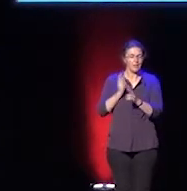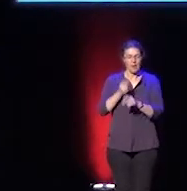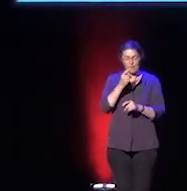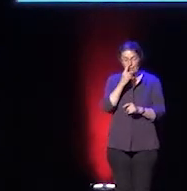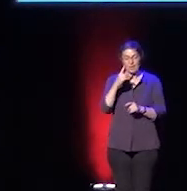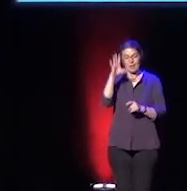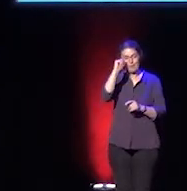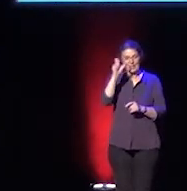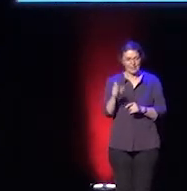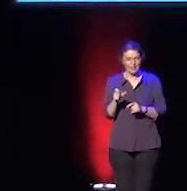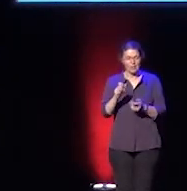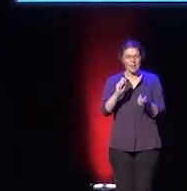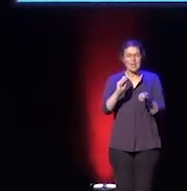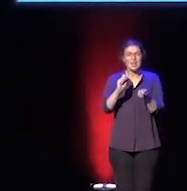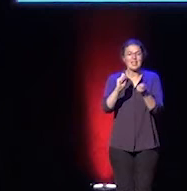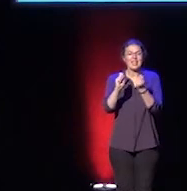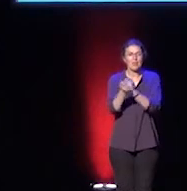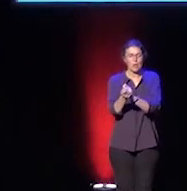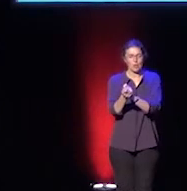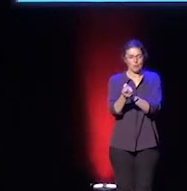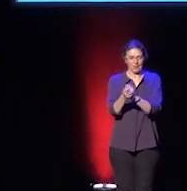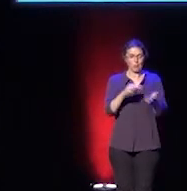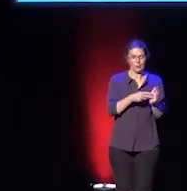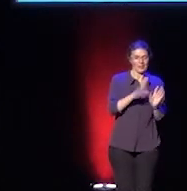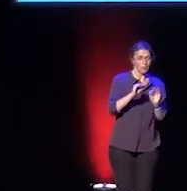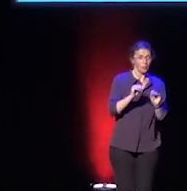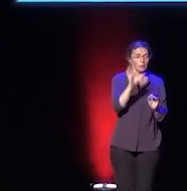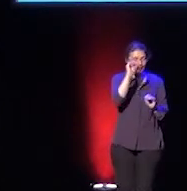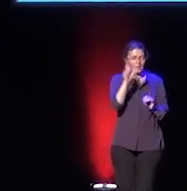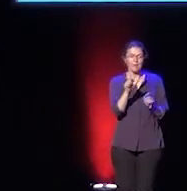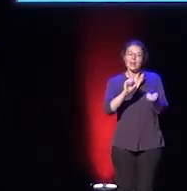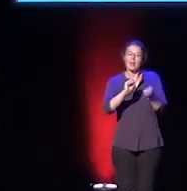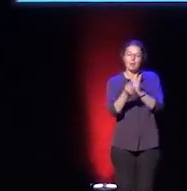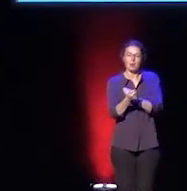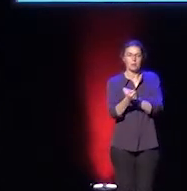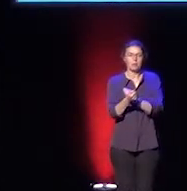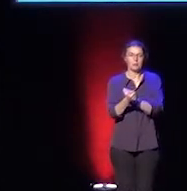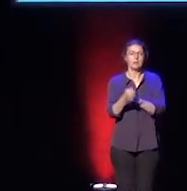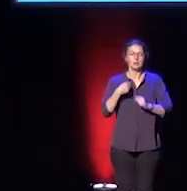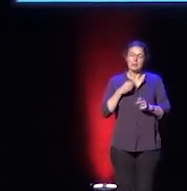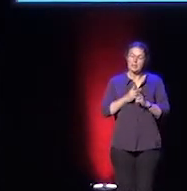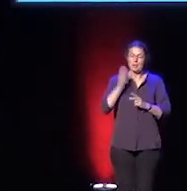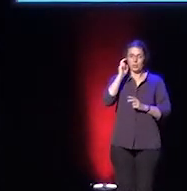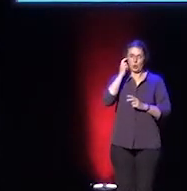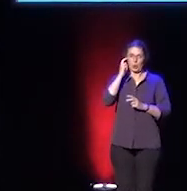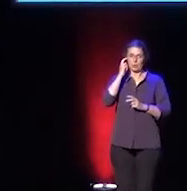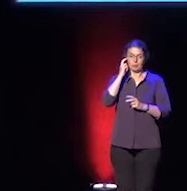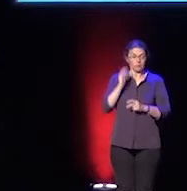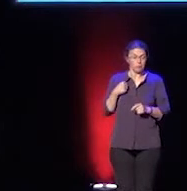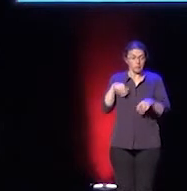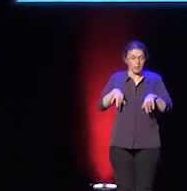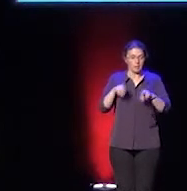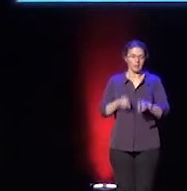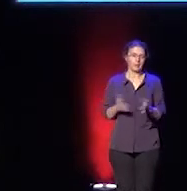wenn der Begriff Reform von der Politik gebraucht wurde, Sorge gehabt, berechtigte